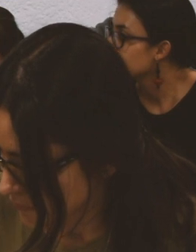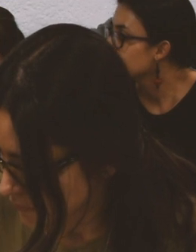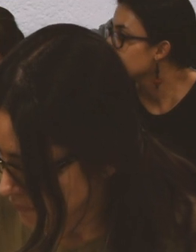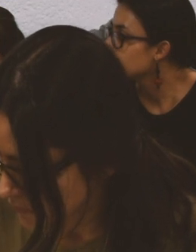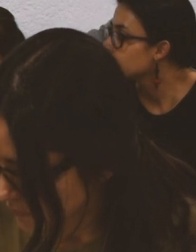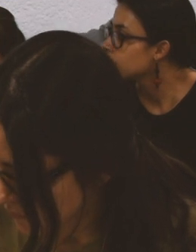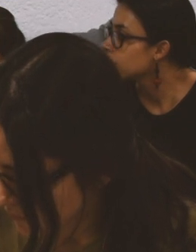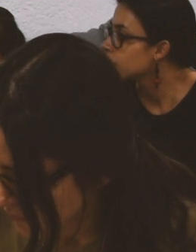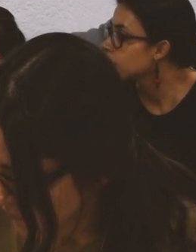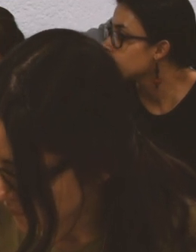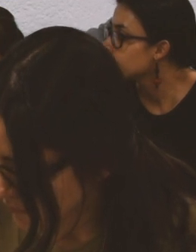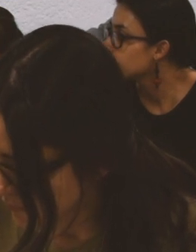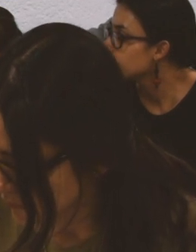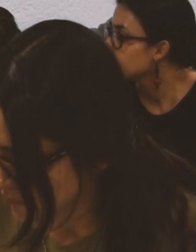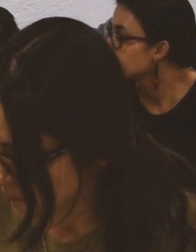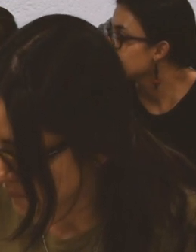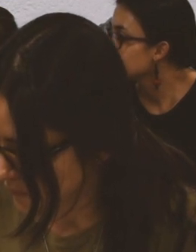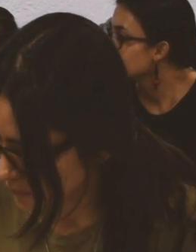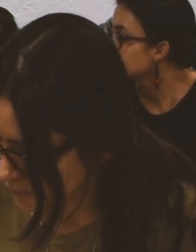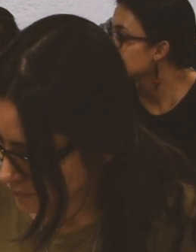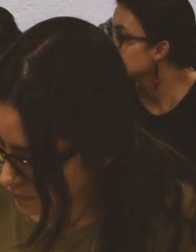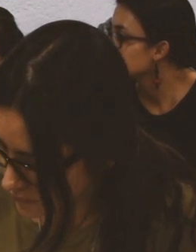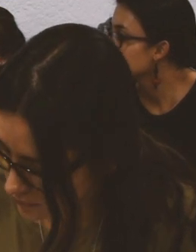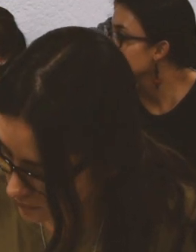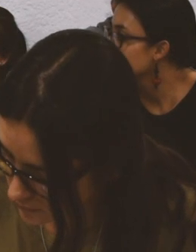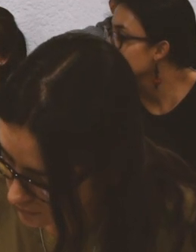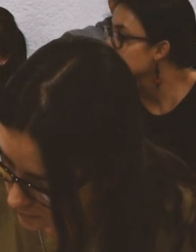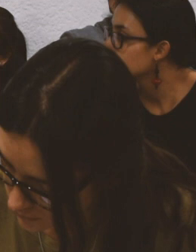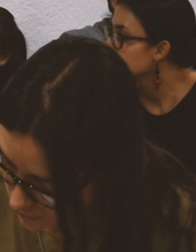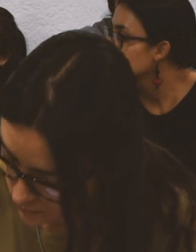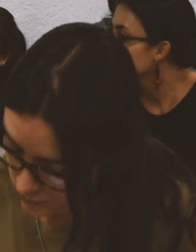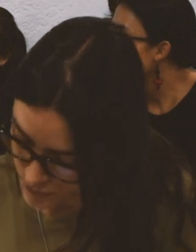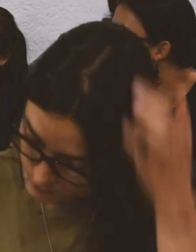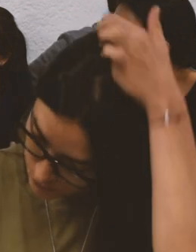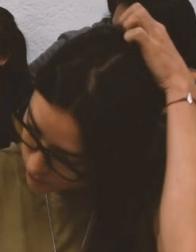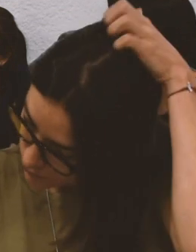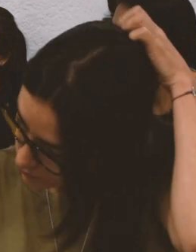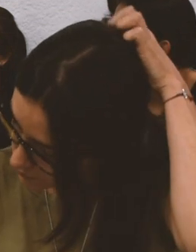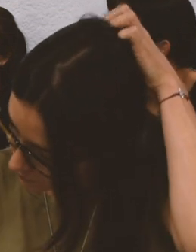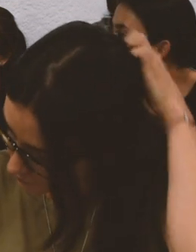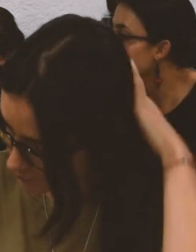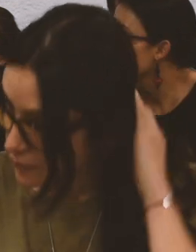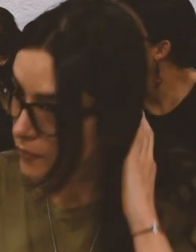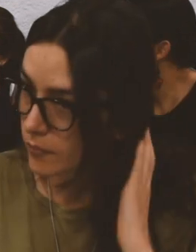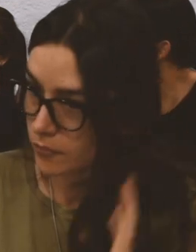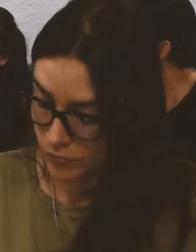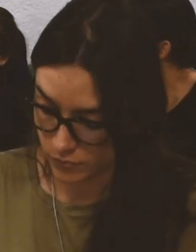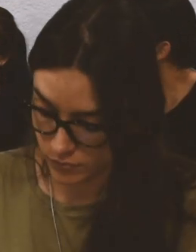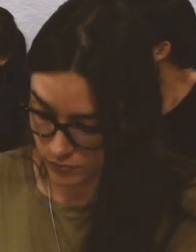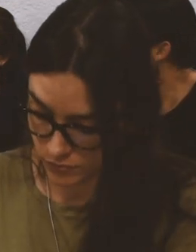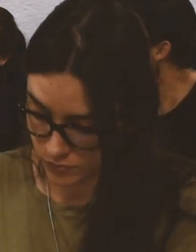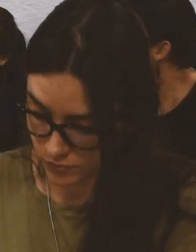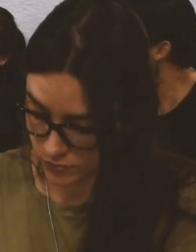explicará en su momento qué será, pero los DIF tienen como la posibilidad de acompañar a poblaciones con discapacidad, otra cantidad,